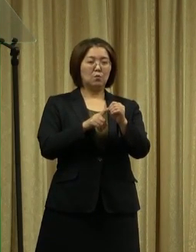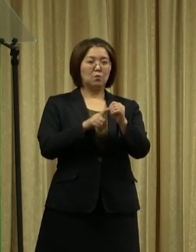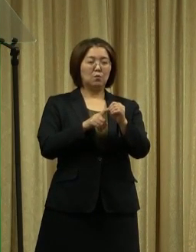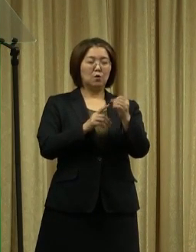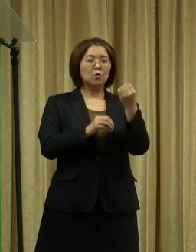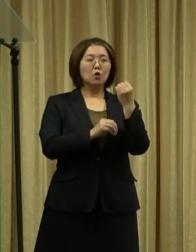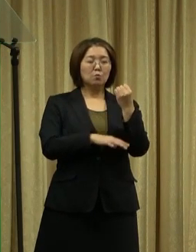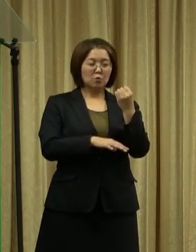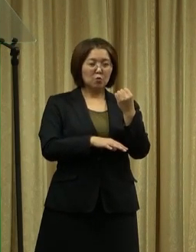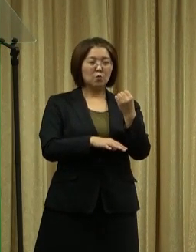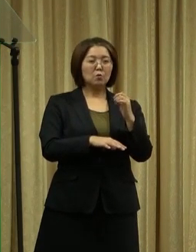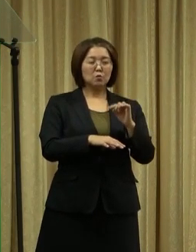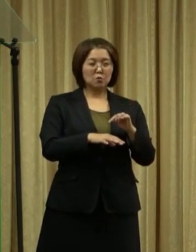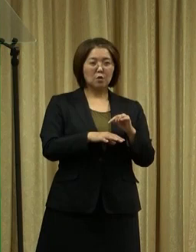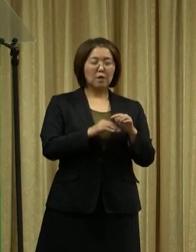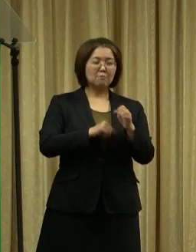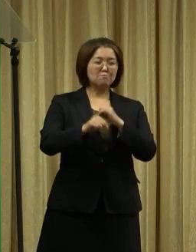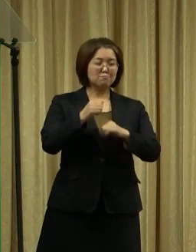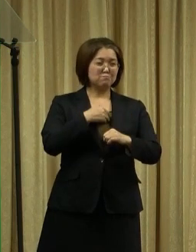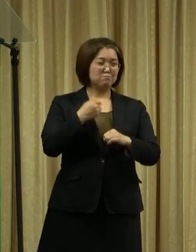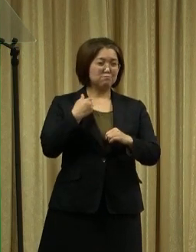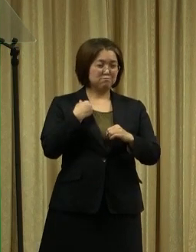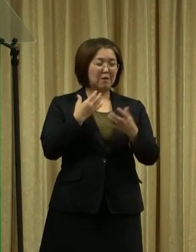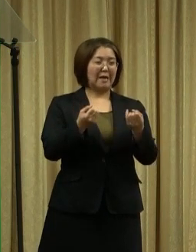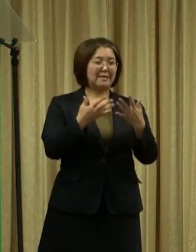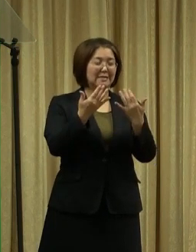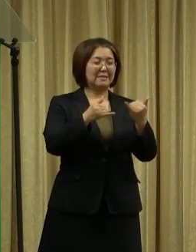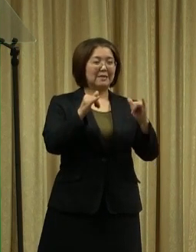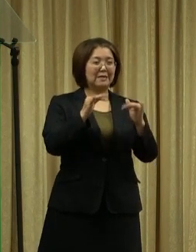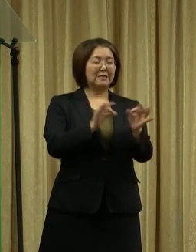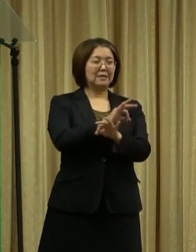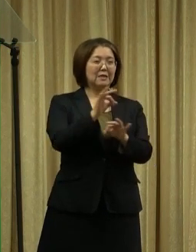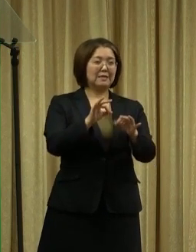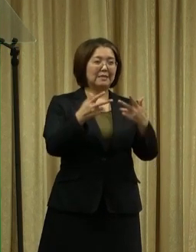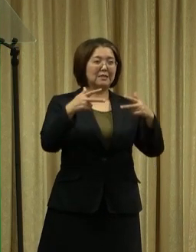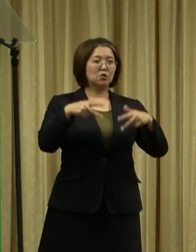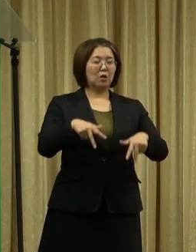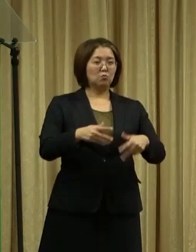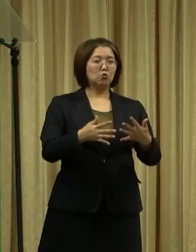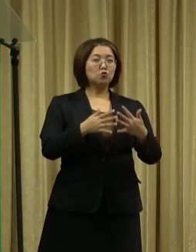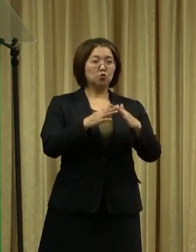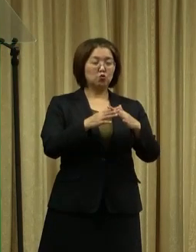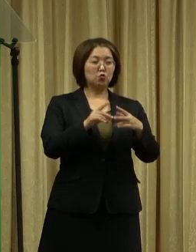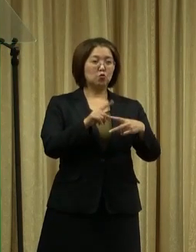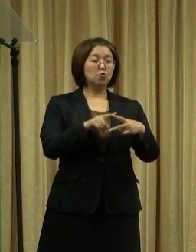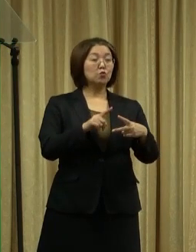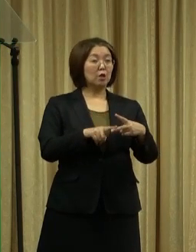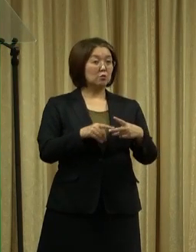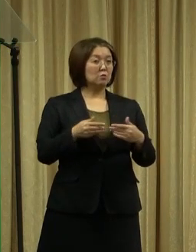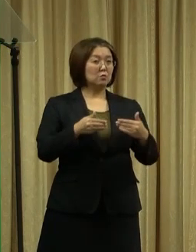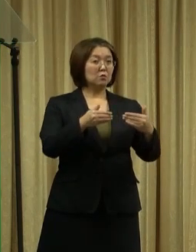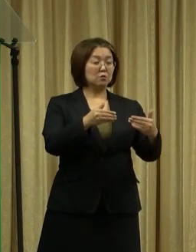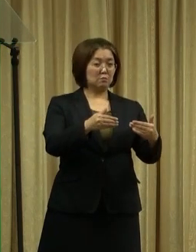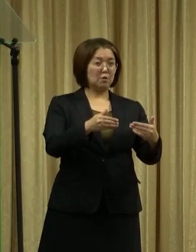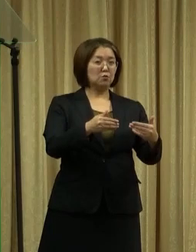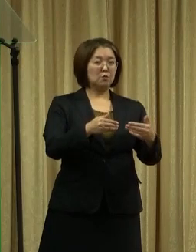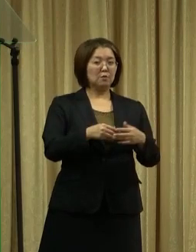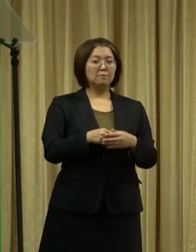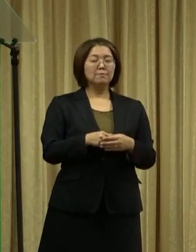礎となる人づくりが躍動するような新しい社会経済システムを作っていく、この2つのモデル作りを推し進めていくほ